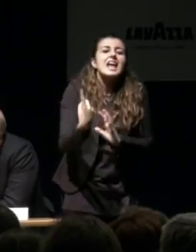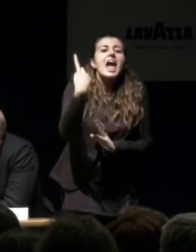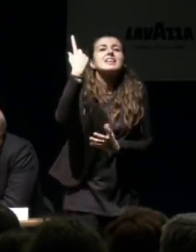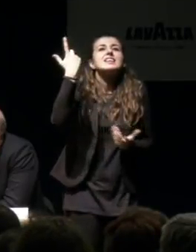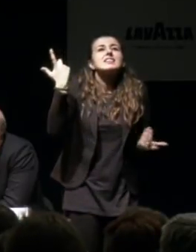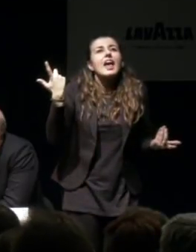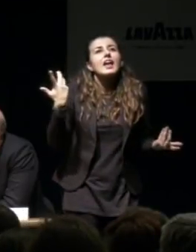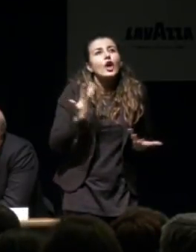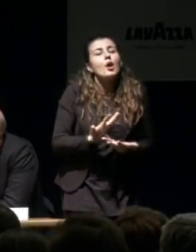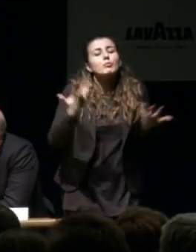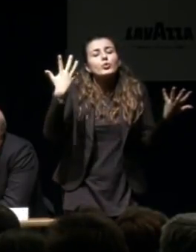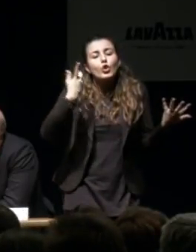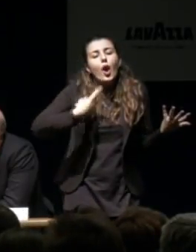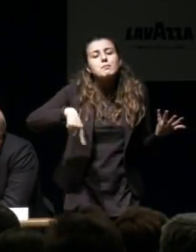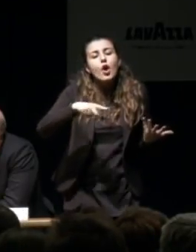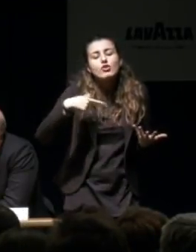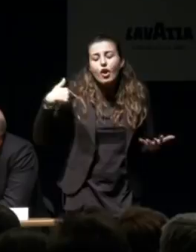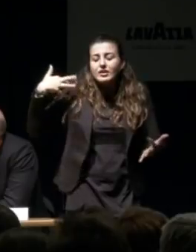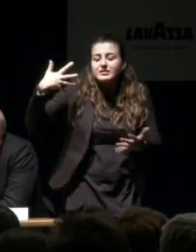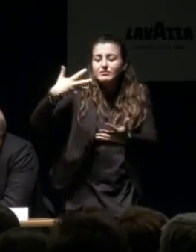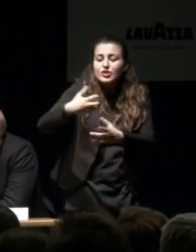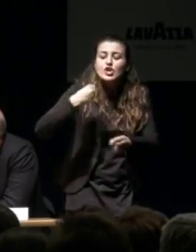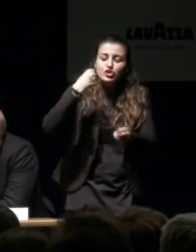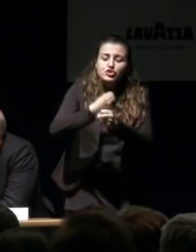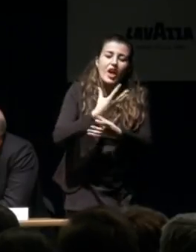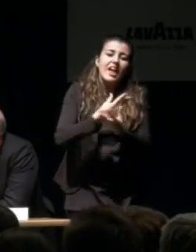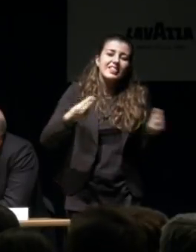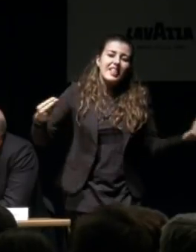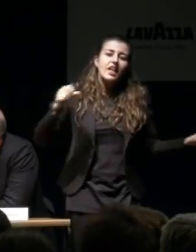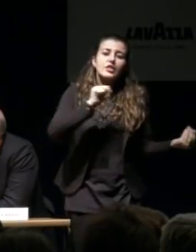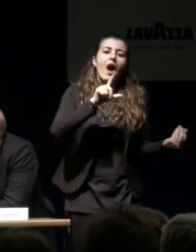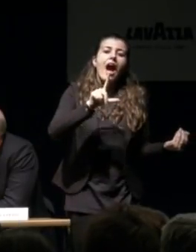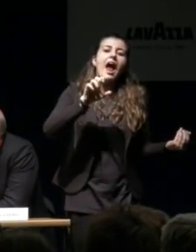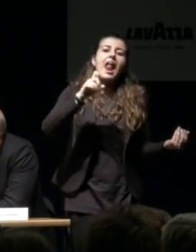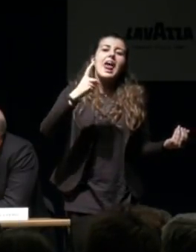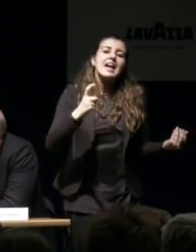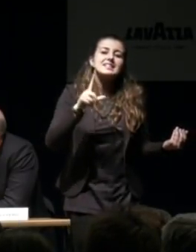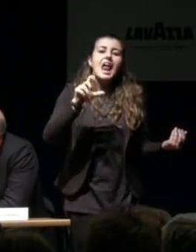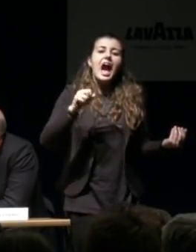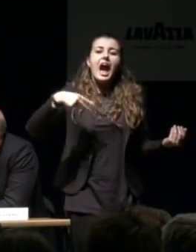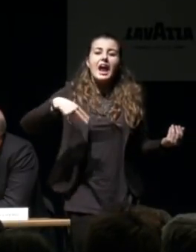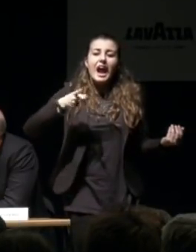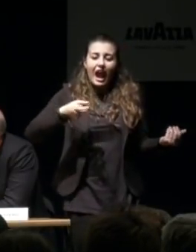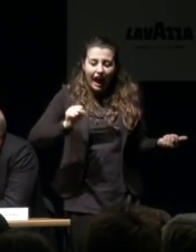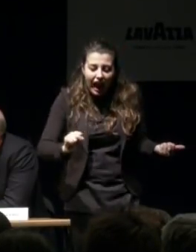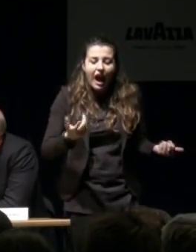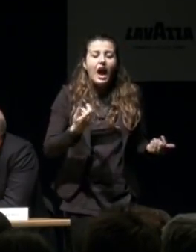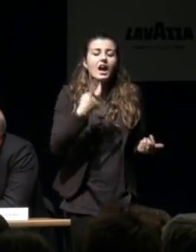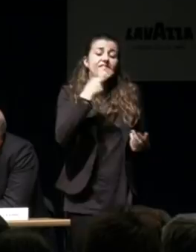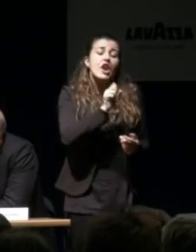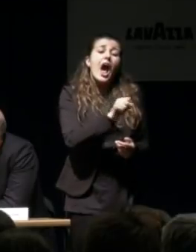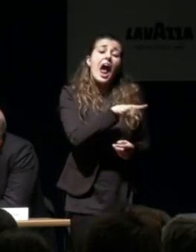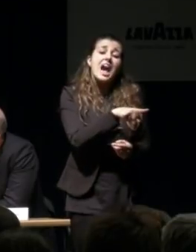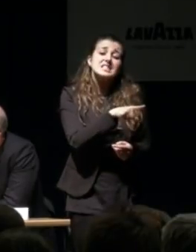noi ne abbiamo avuti parecchi nella nostra storia alex langer di cui alessandro era